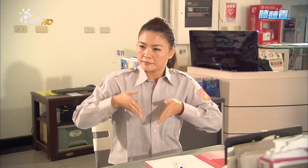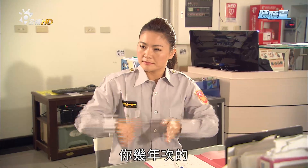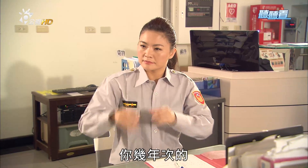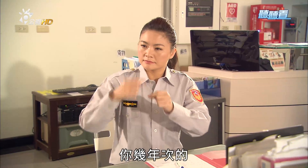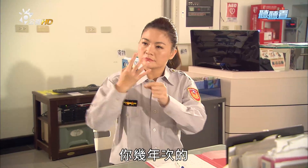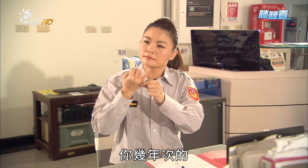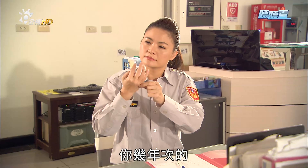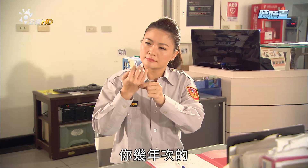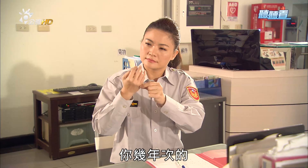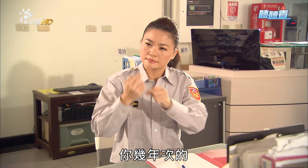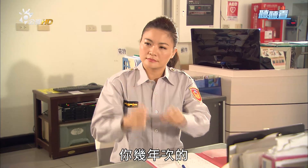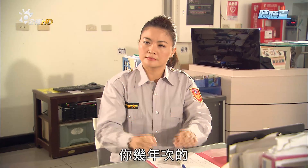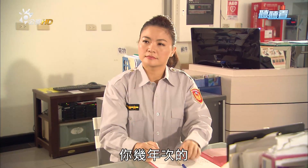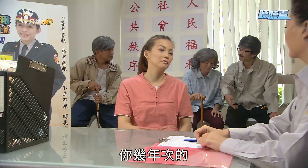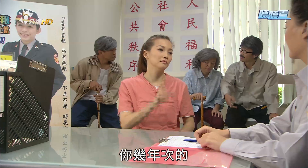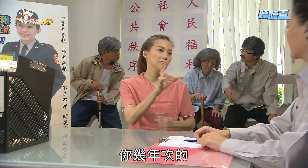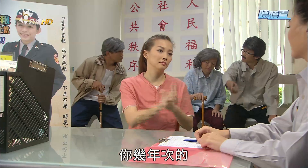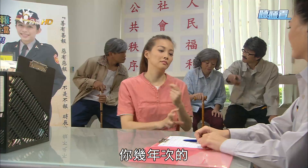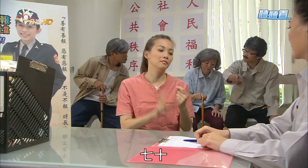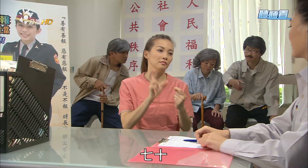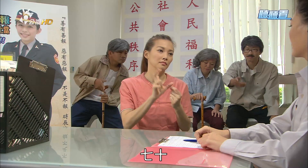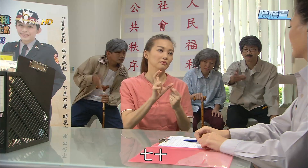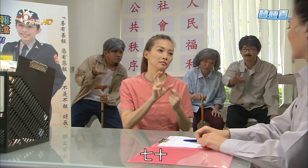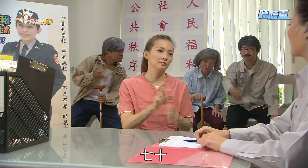你几年次的？70。